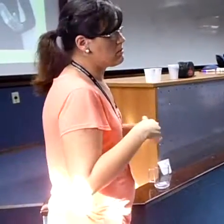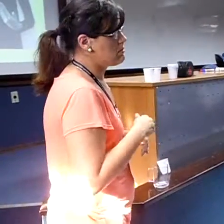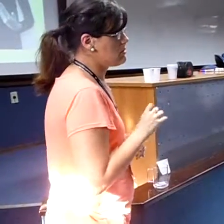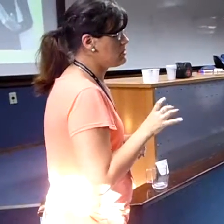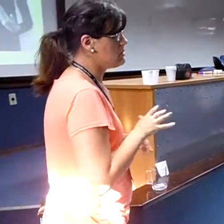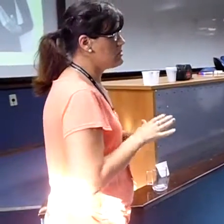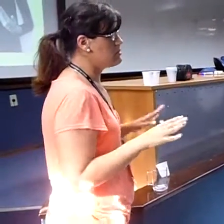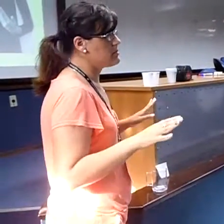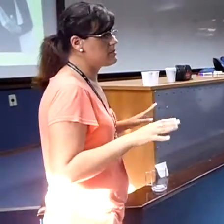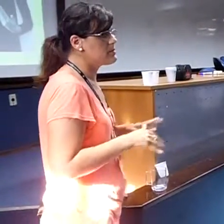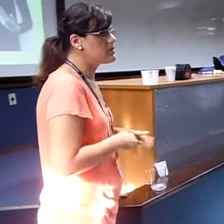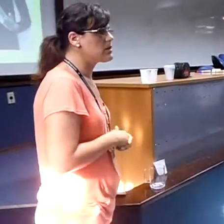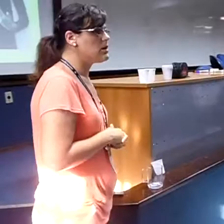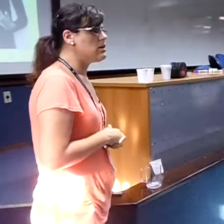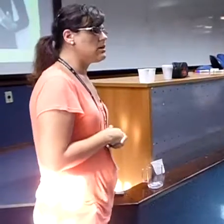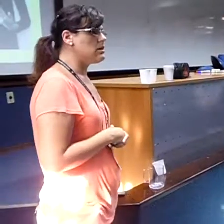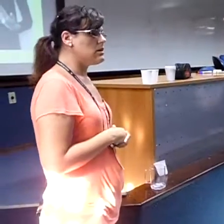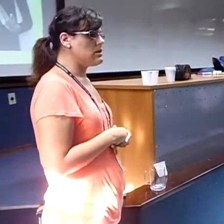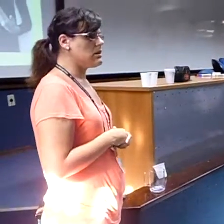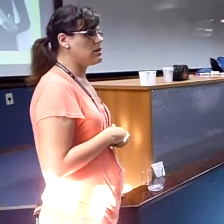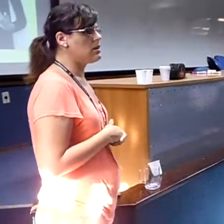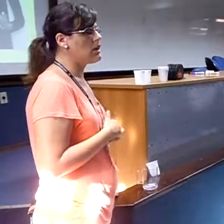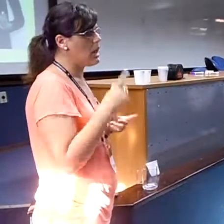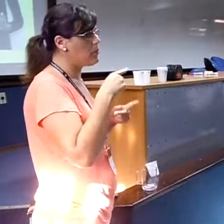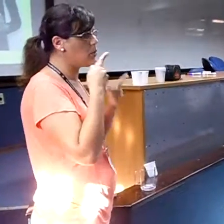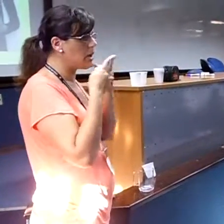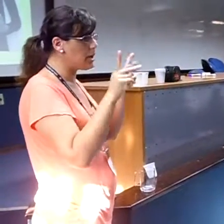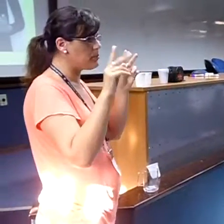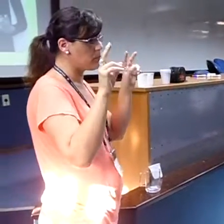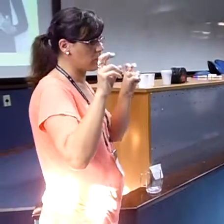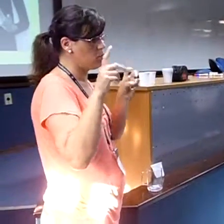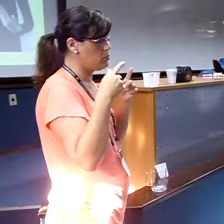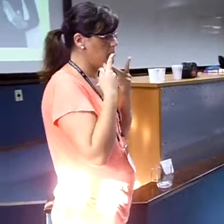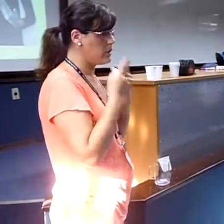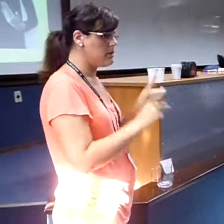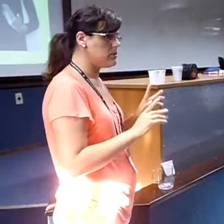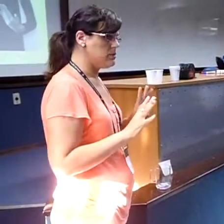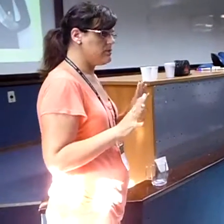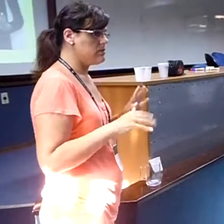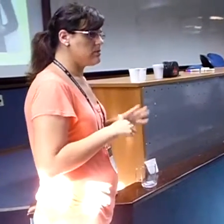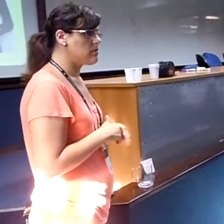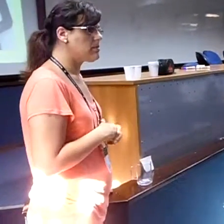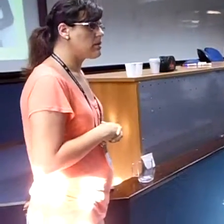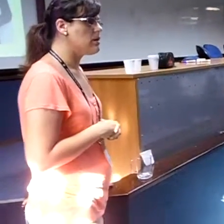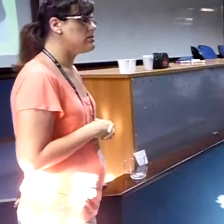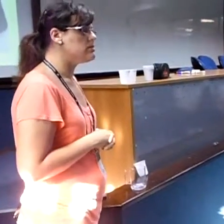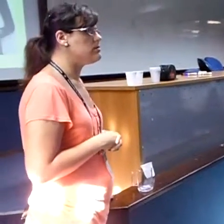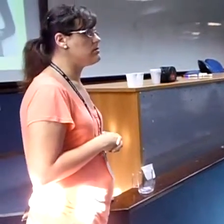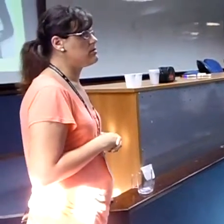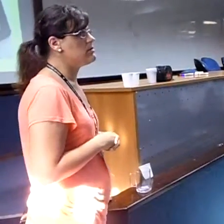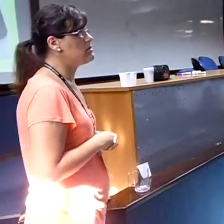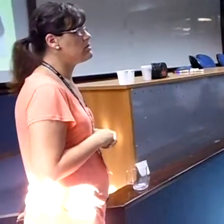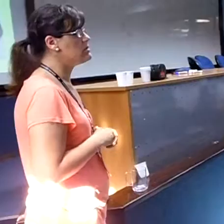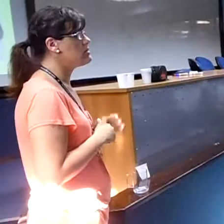dessa forma e assim eu quero ficar. É essa, né? Se fala muito sobre isso, sobre essa questão do implante coclear.